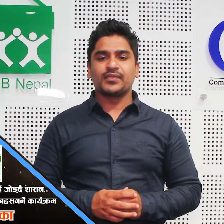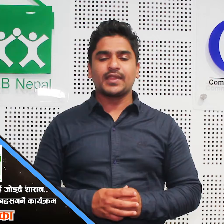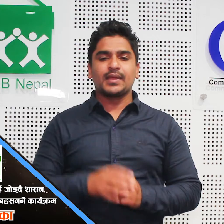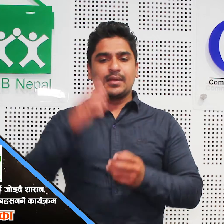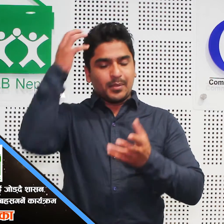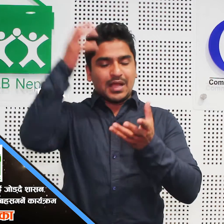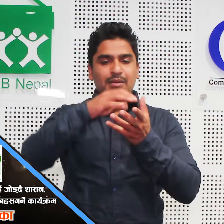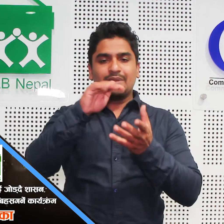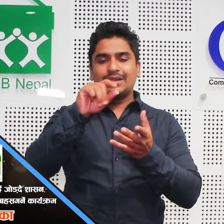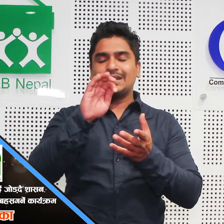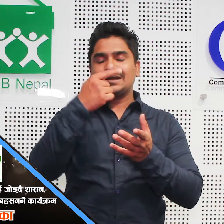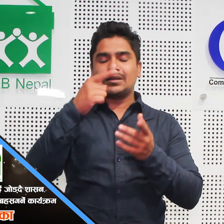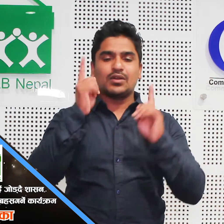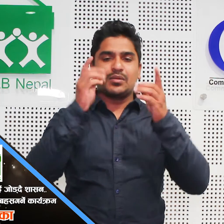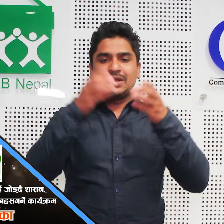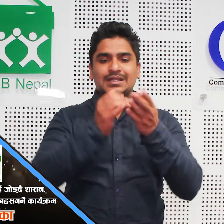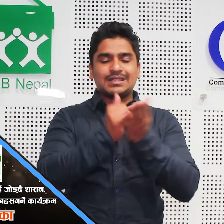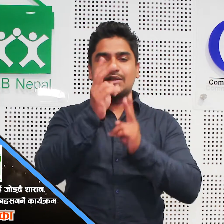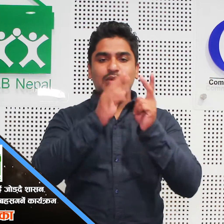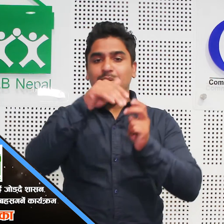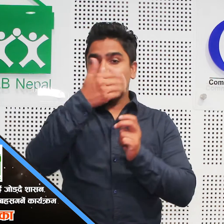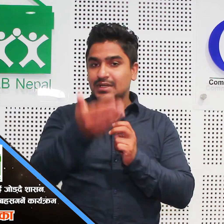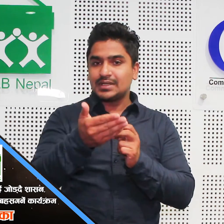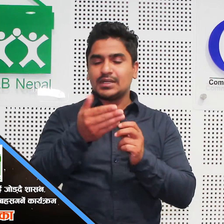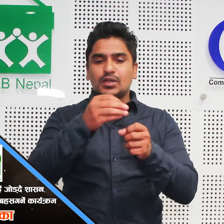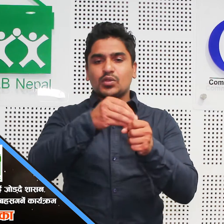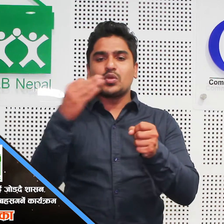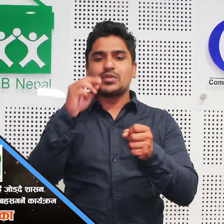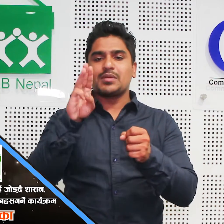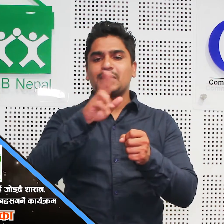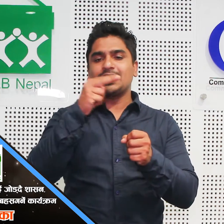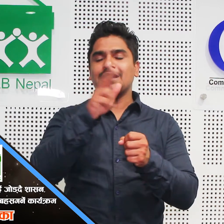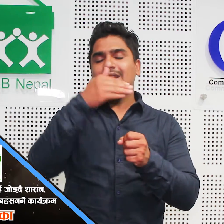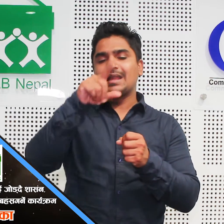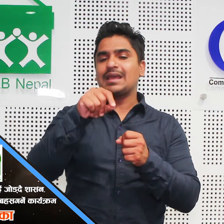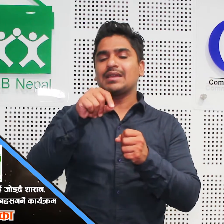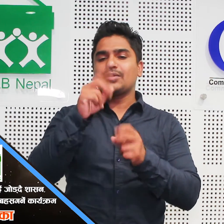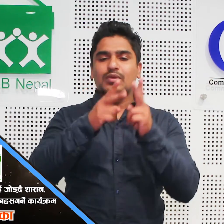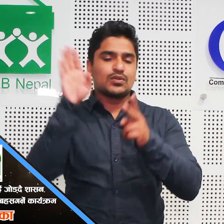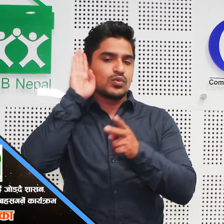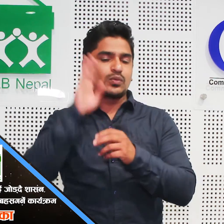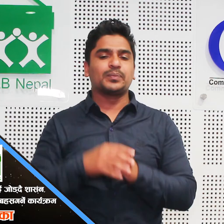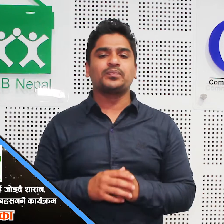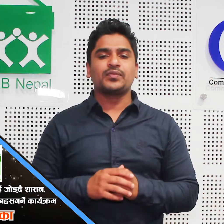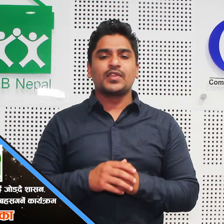पाल्पाको तानसेन नगरपालिकाका किसानको कुरापछि अब धनुषाको मिथिला नगरपालिकाका किसानको कुरा सुनौं। धनुषाको